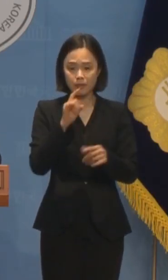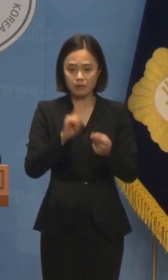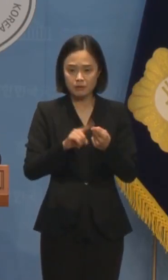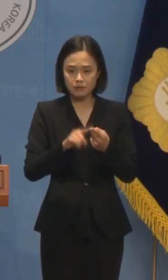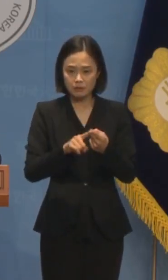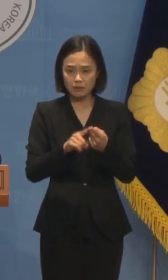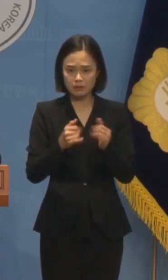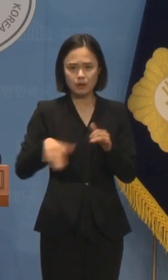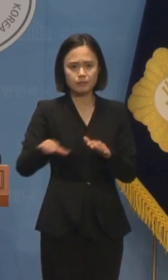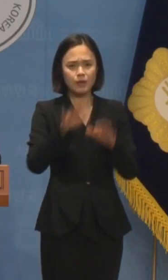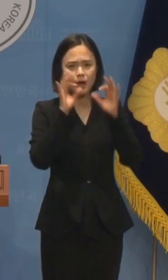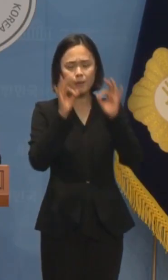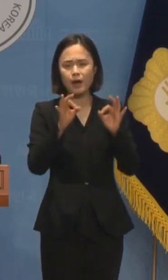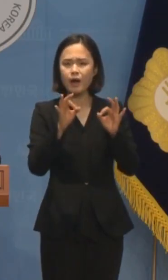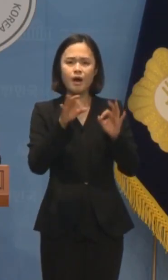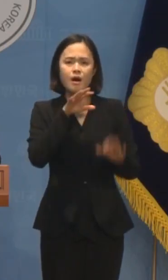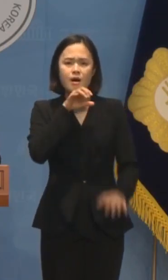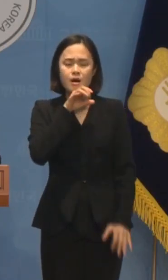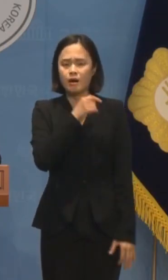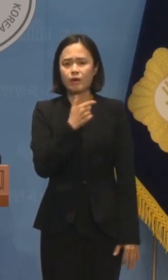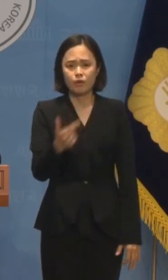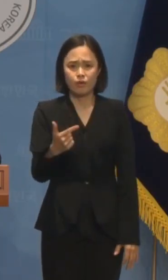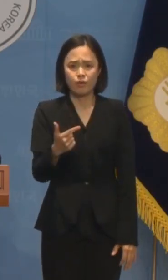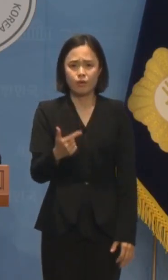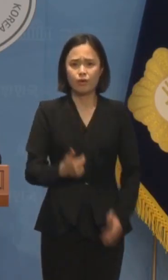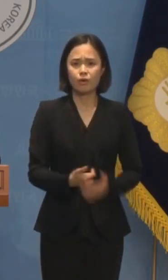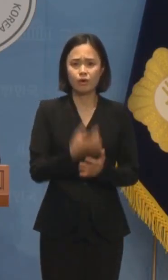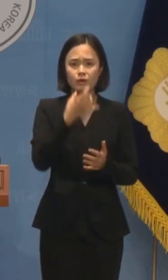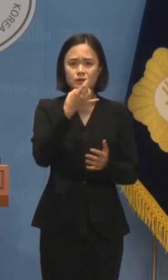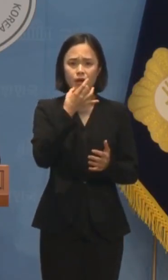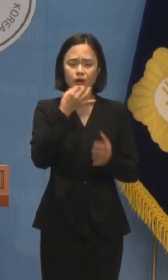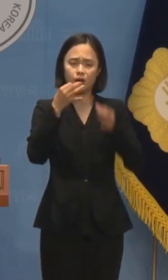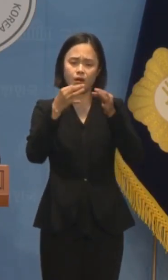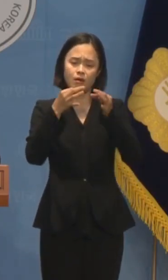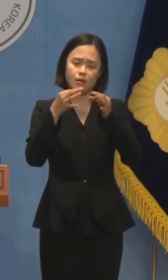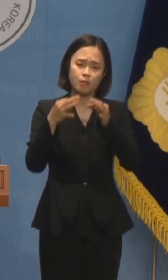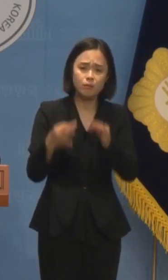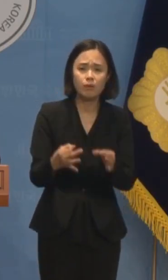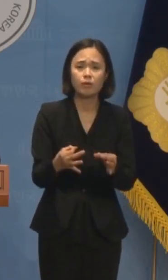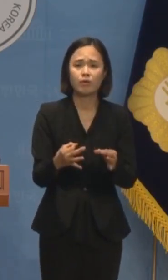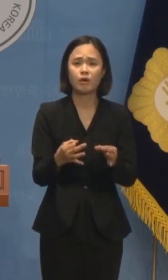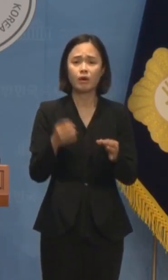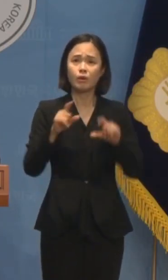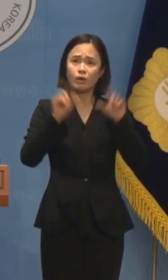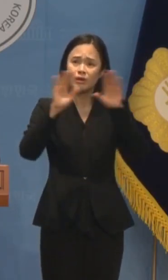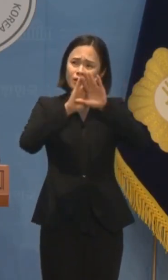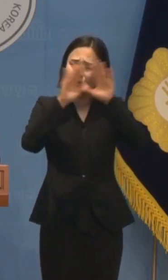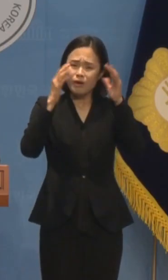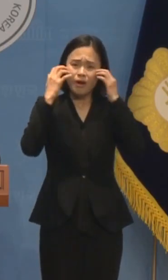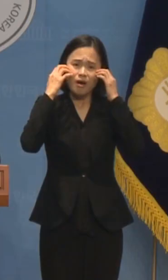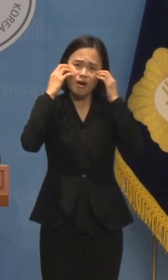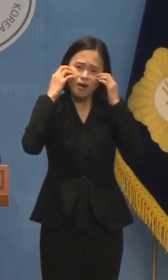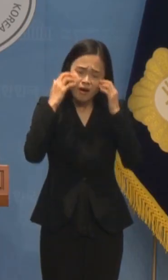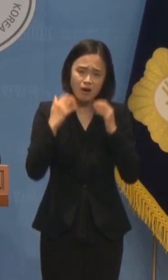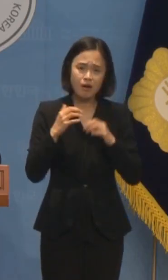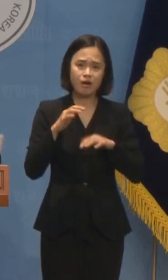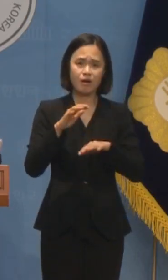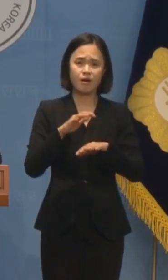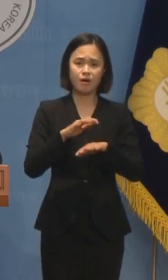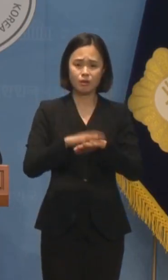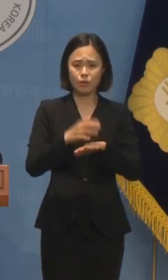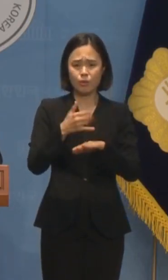쌀값 폭락, 생산비 폭등, 기후재난까지 삼중고의 농촌 현실은